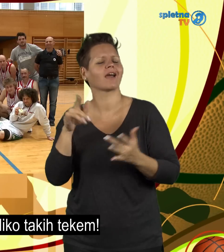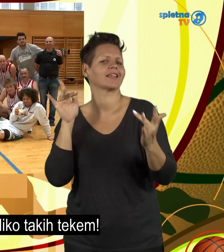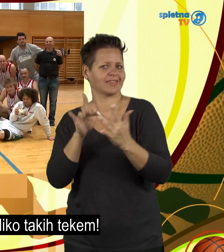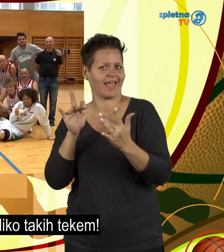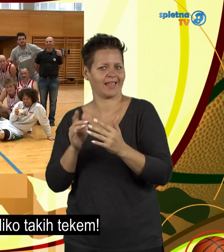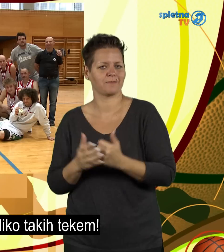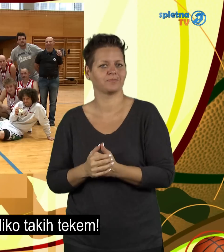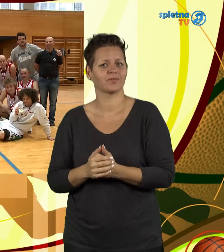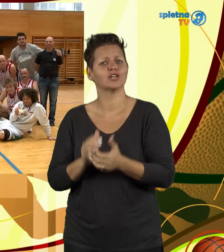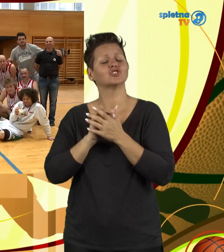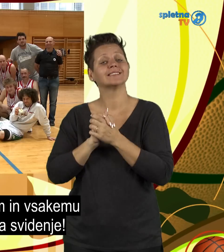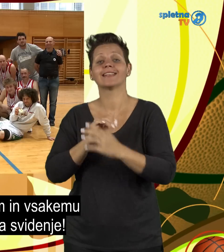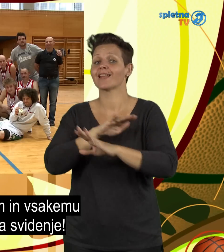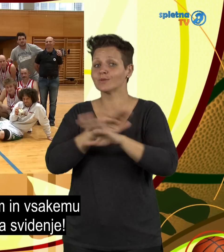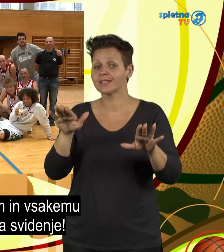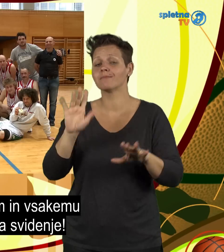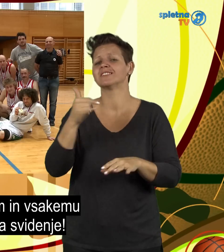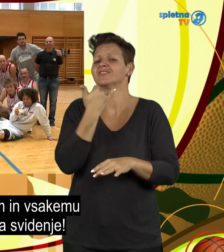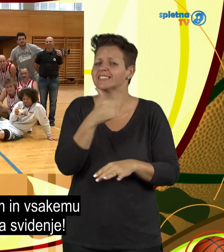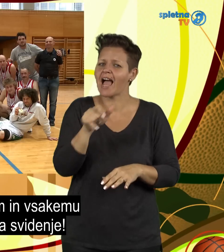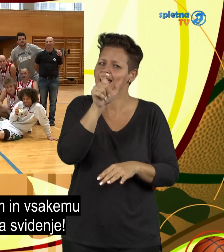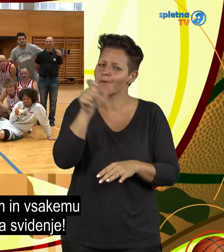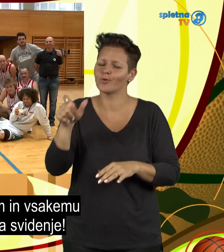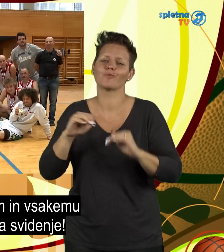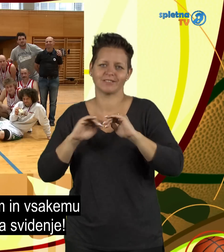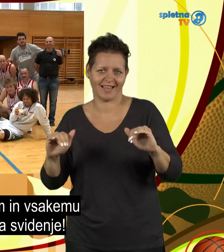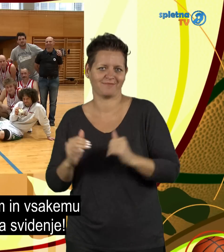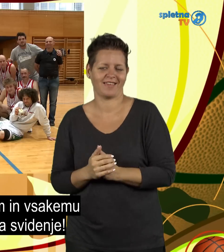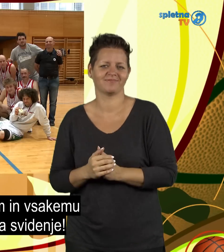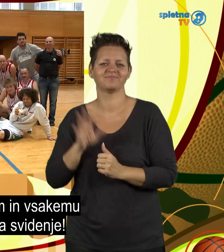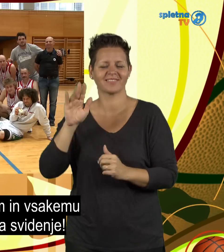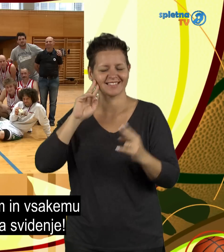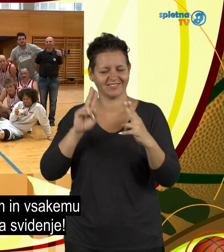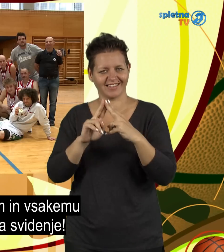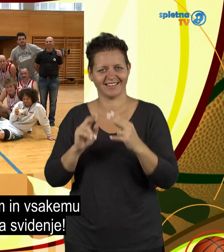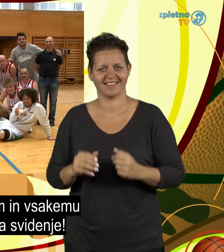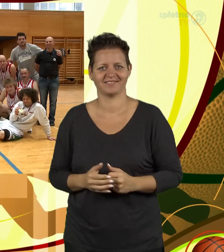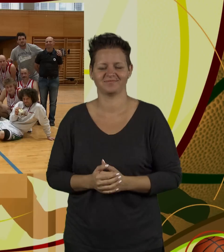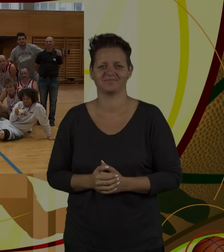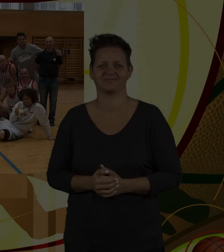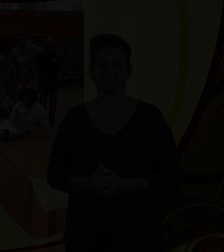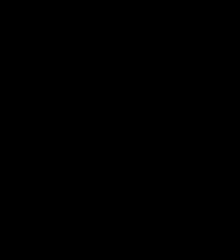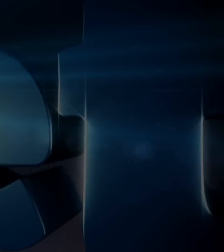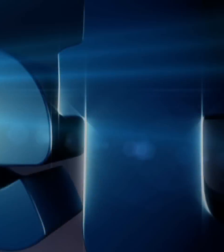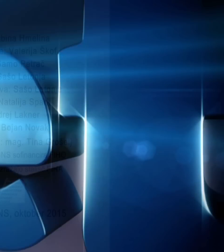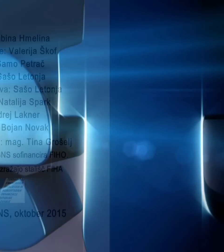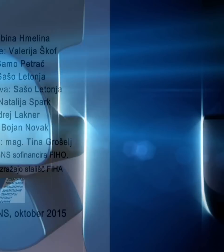veliko takih tekem. Čestitke vsem in vsakemu posebej. Nasvidenje.